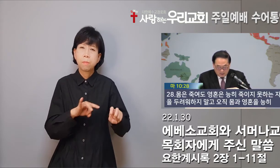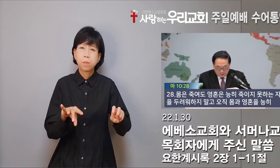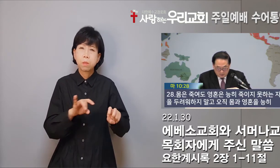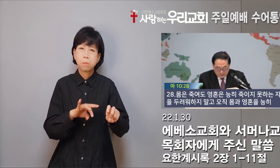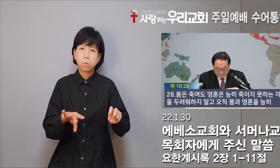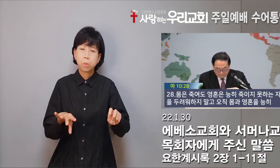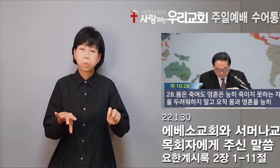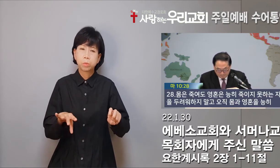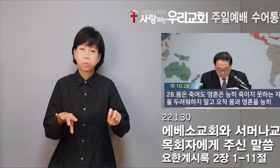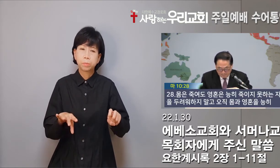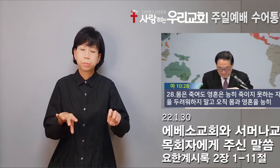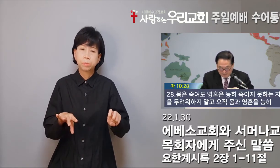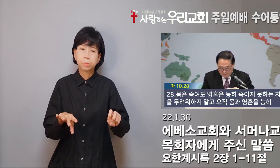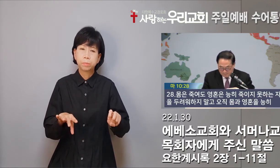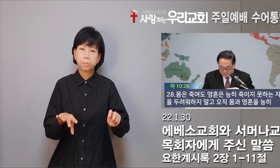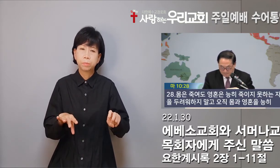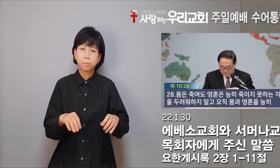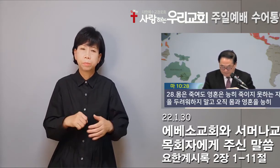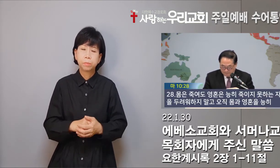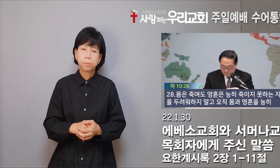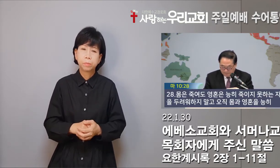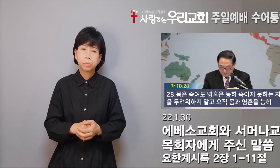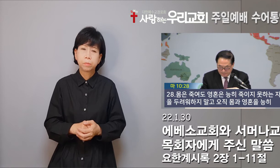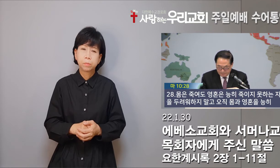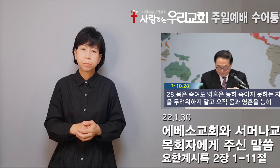같이 읽겠습니다.